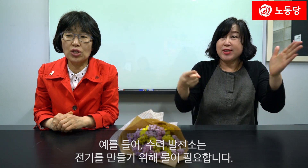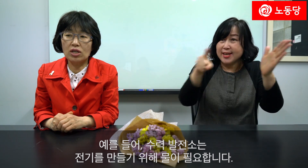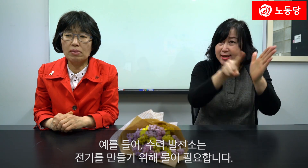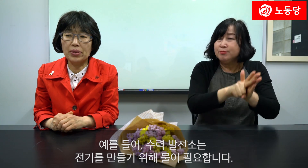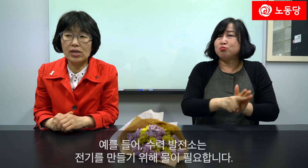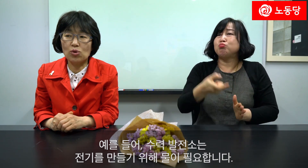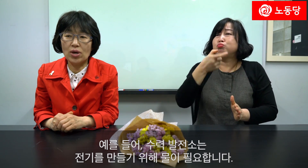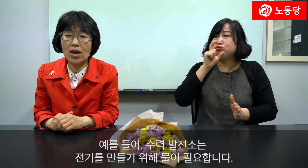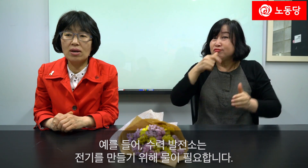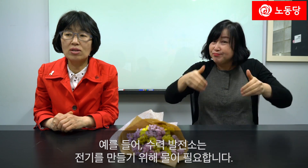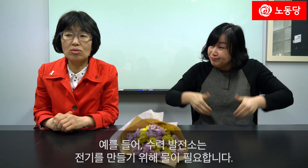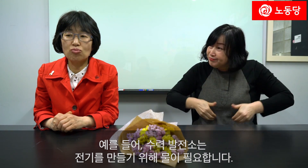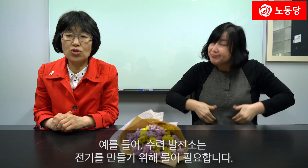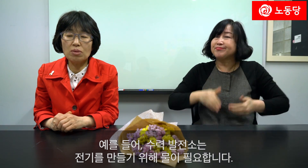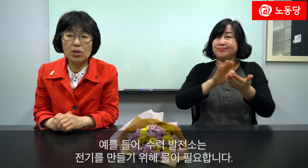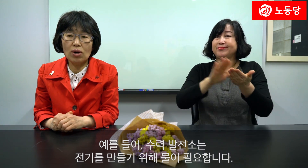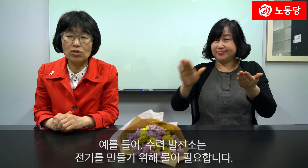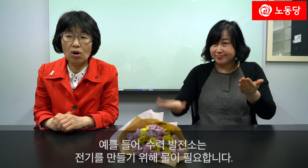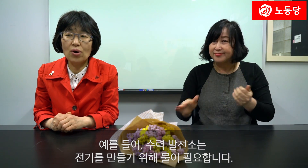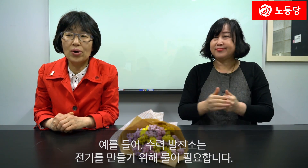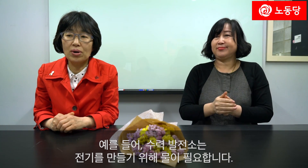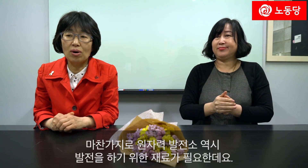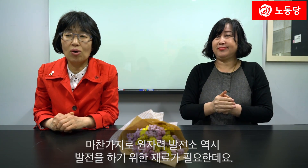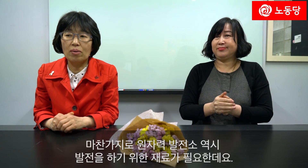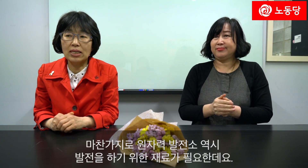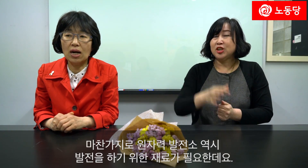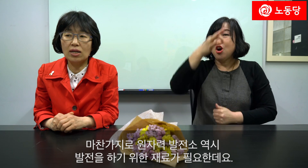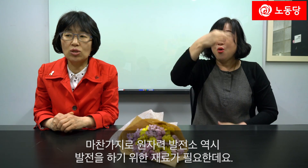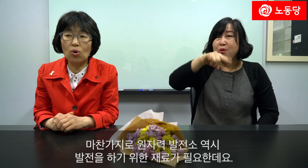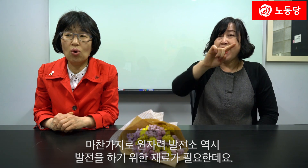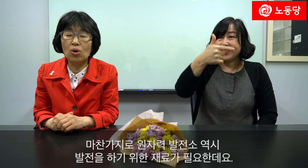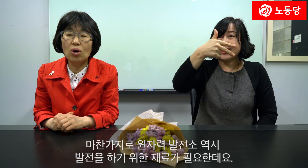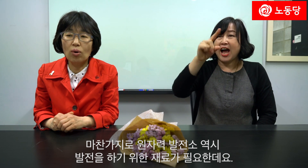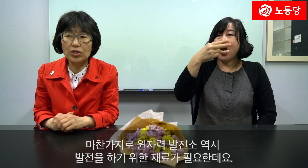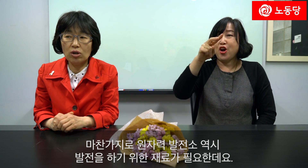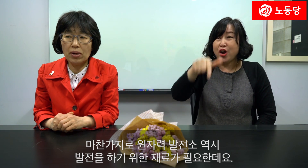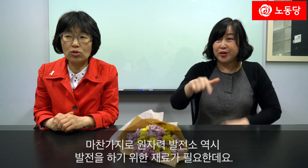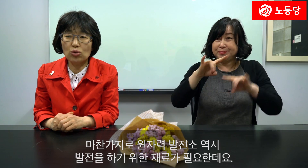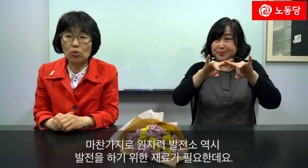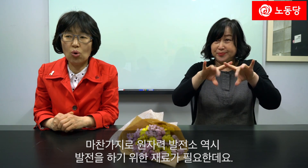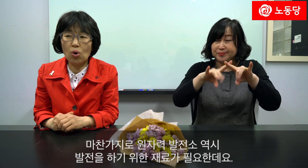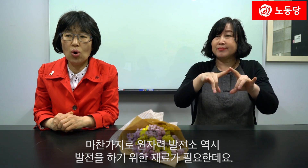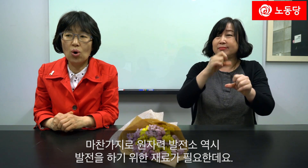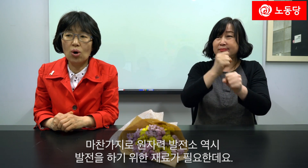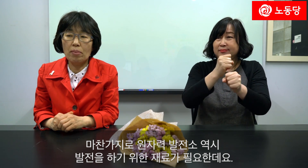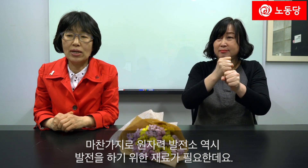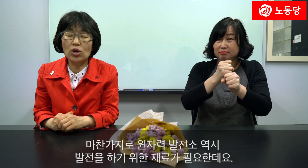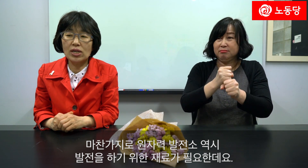수력발전에서 전기를 만들기 위해 물이 필요하죠. 마찬가지로 원자력